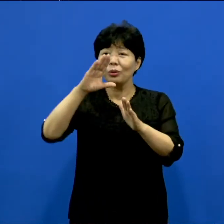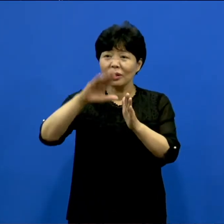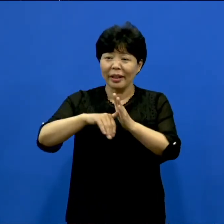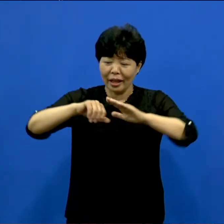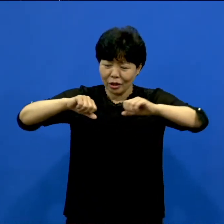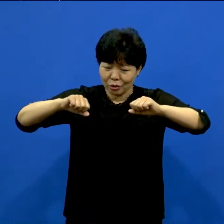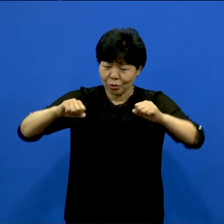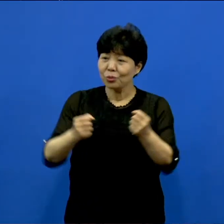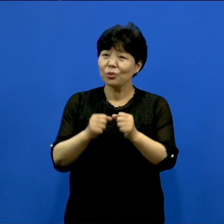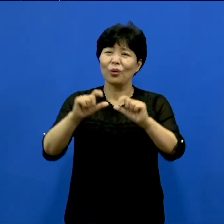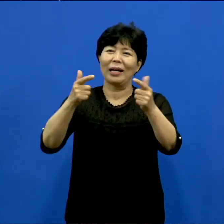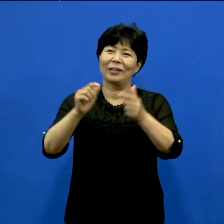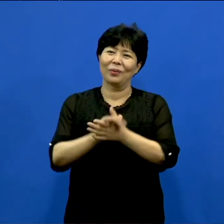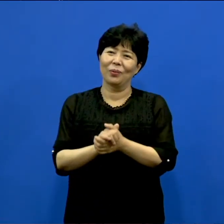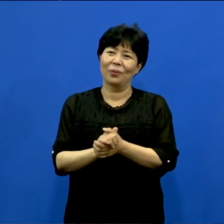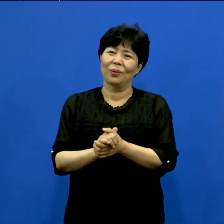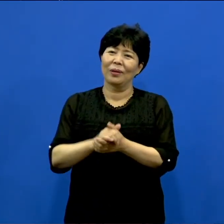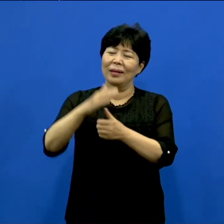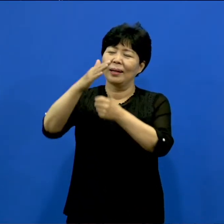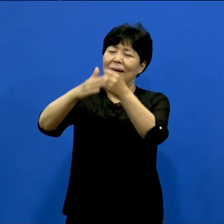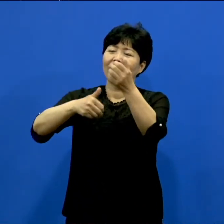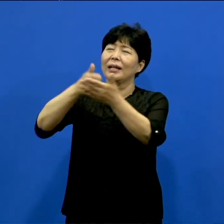하나님에 대한 신뢰 하나만 붙들고 가는 거예요.